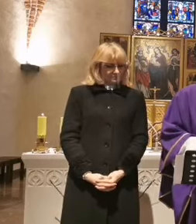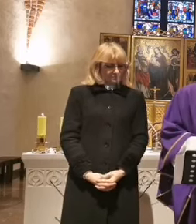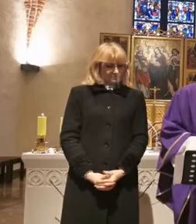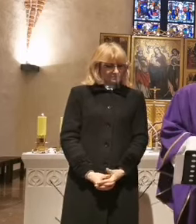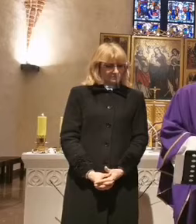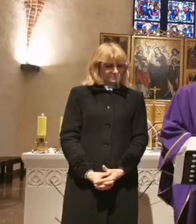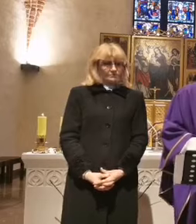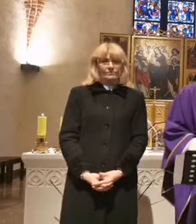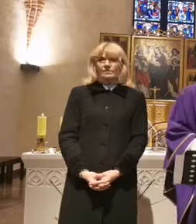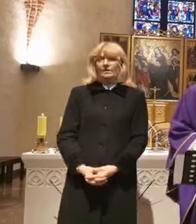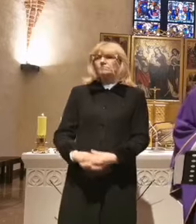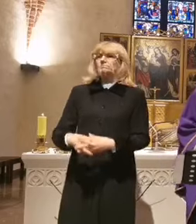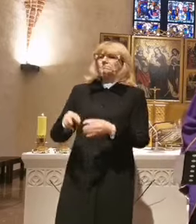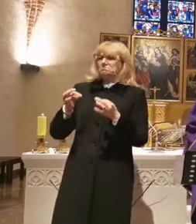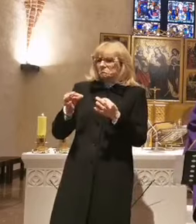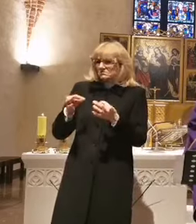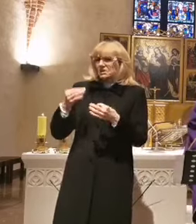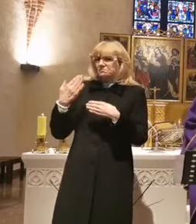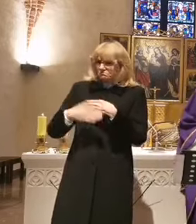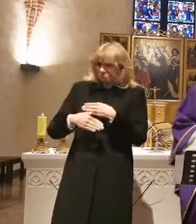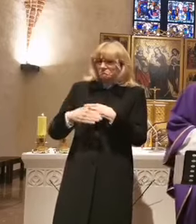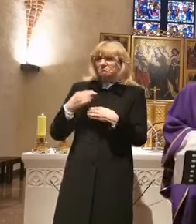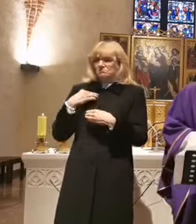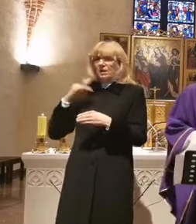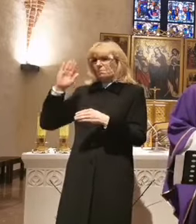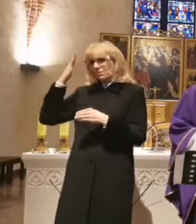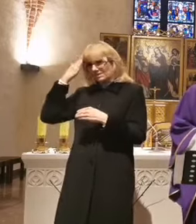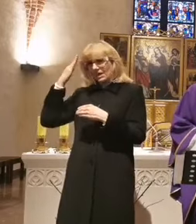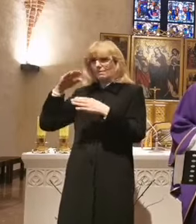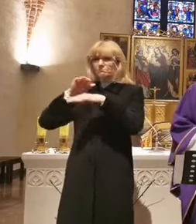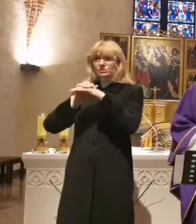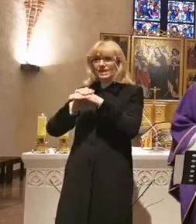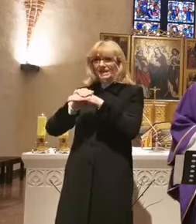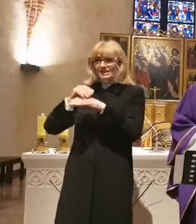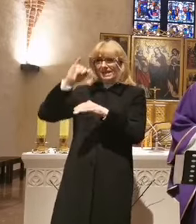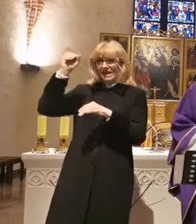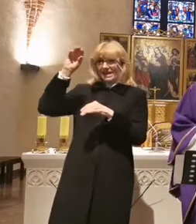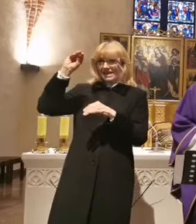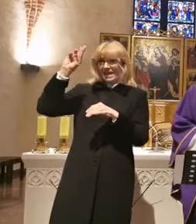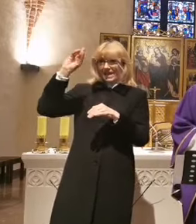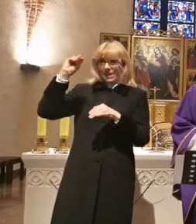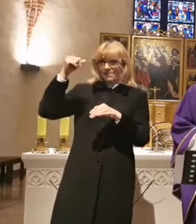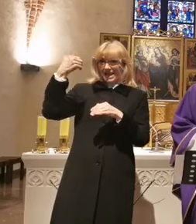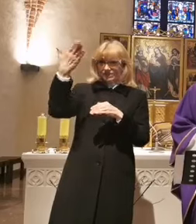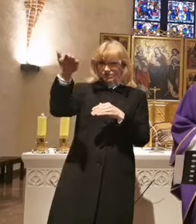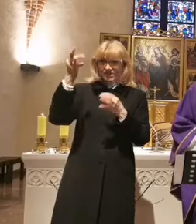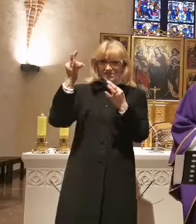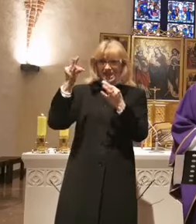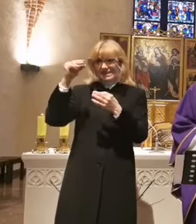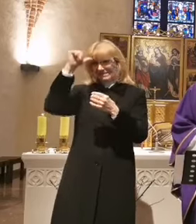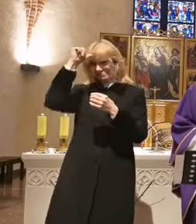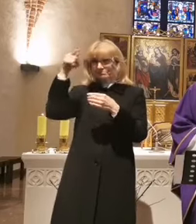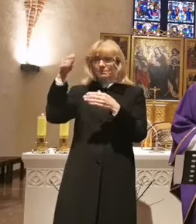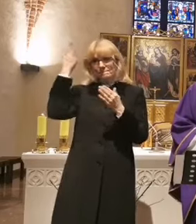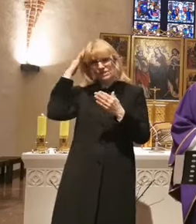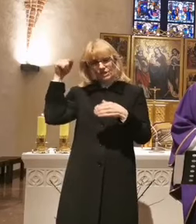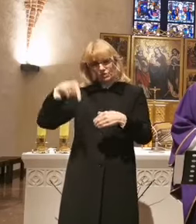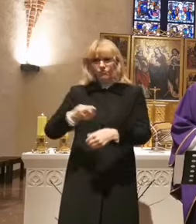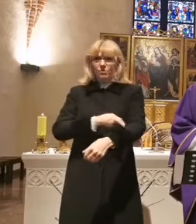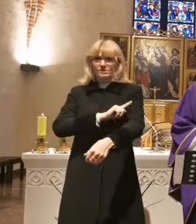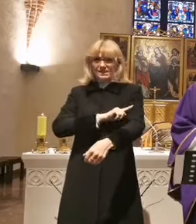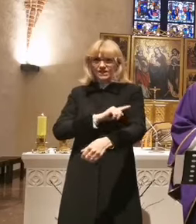voi. W końcu przez mojego przyjaciela indyjskiego Geremiasza, który obecnie mieszka w Poznaniu, poznałem księdza Marcina